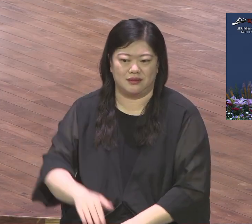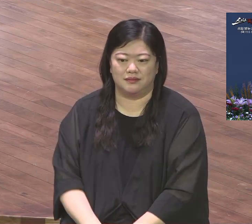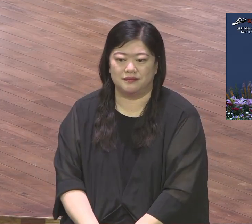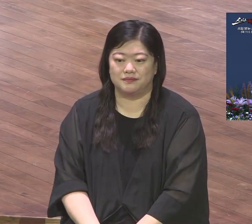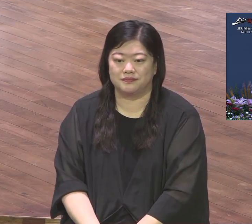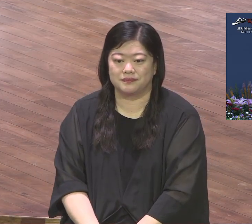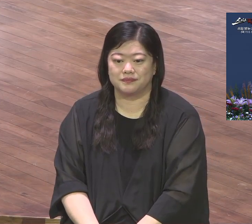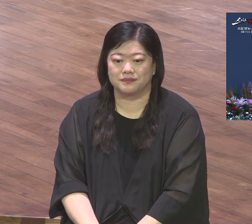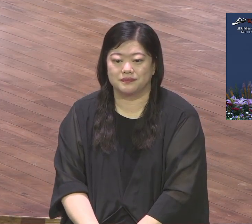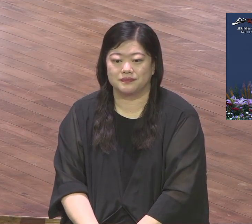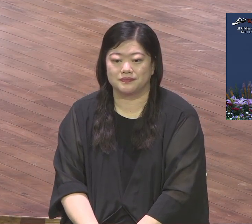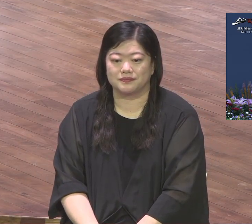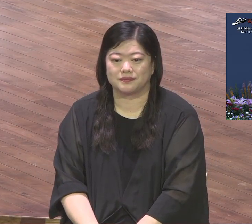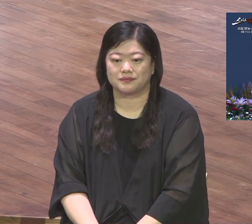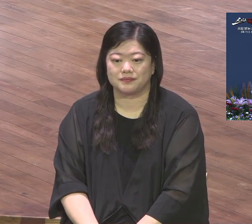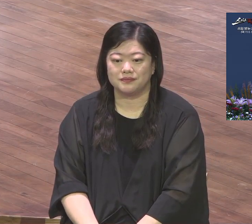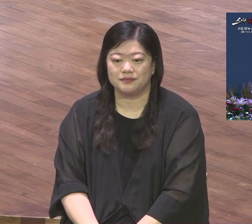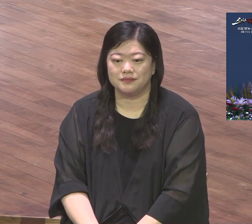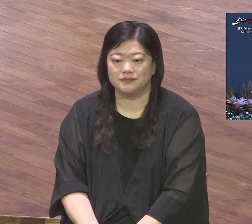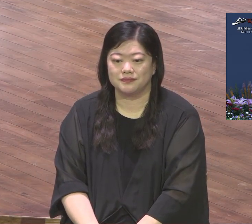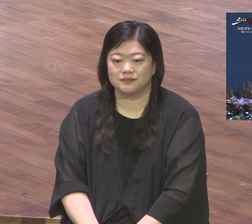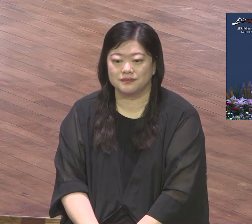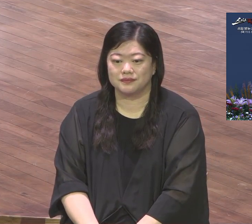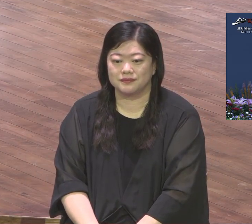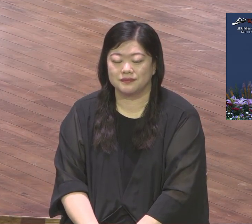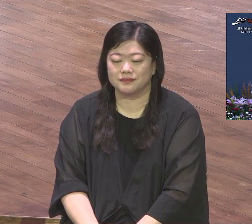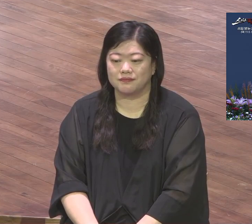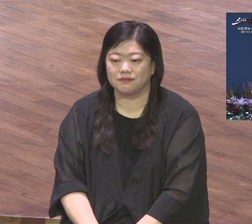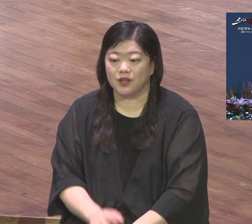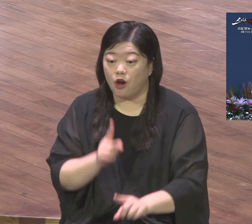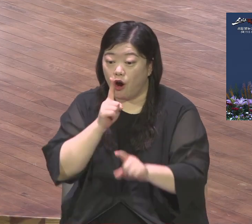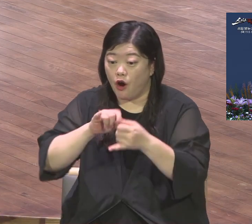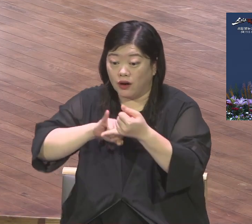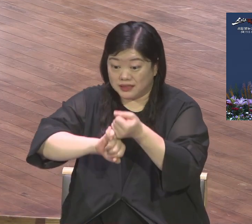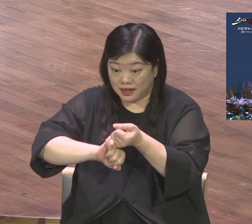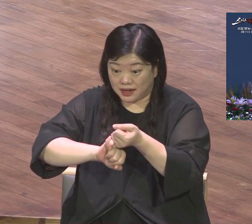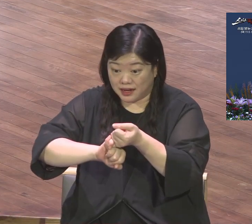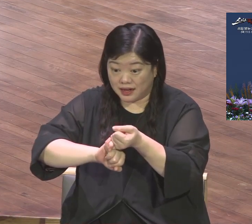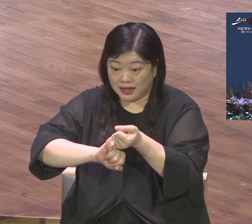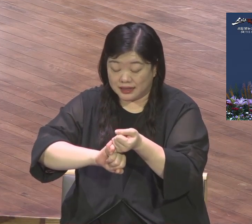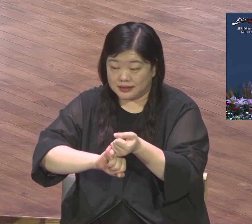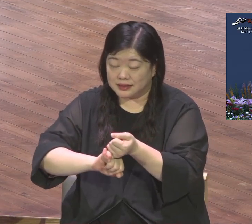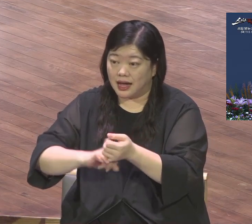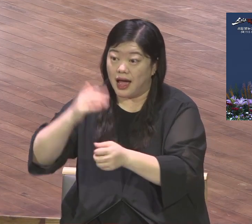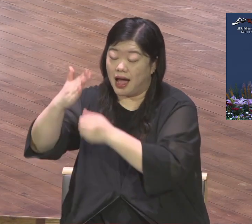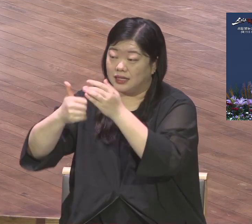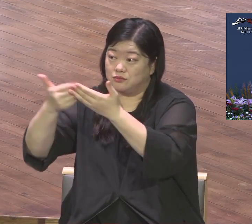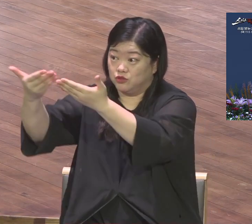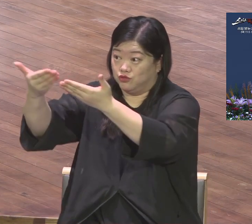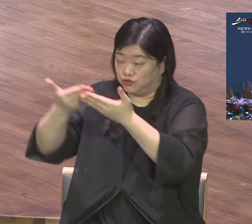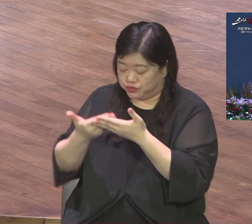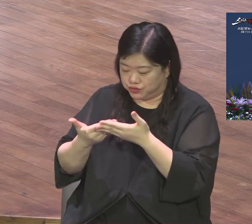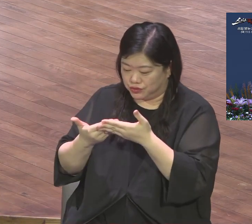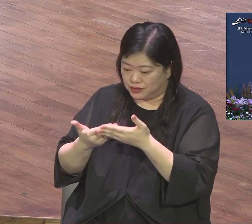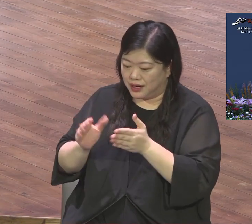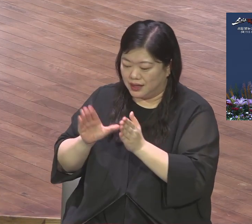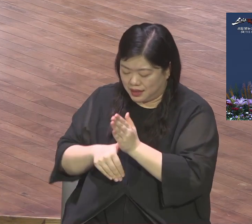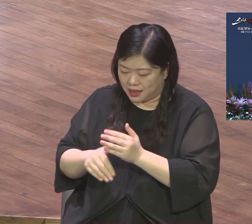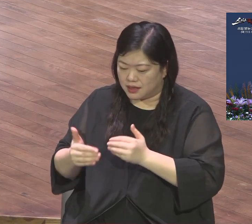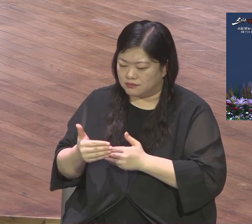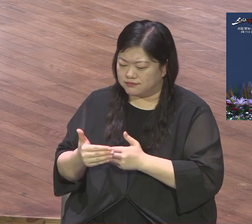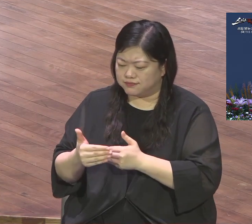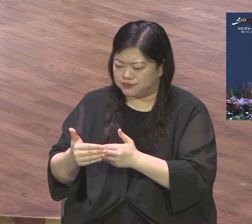것입니다. 본문에 보면 이런 언약 성취의 여정 속에 쓰임받은 또 한 사람이 등장하는데